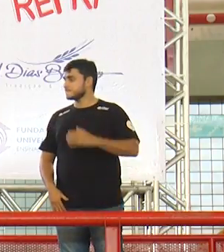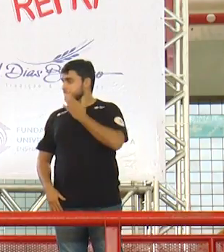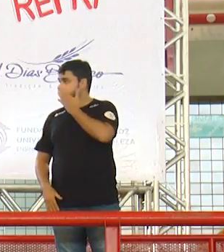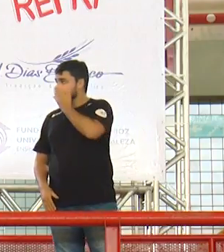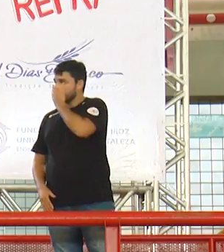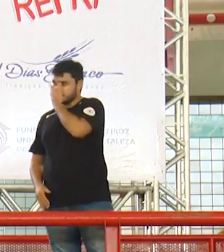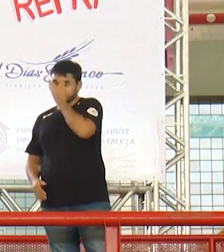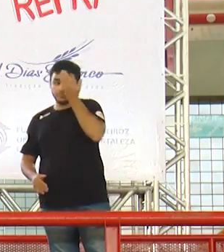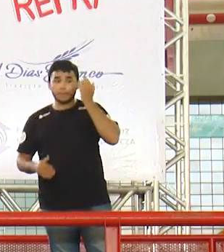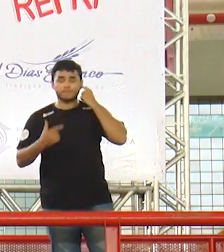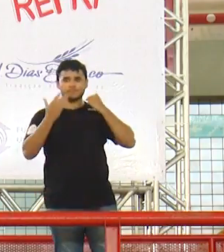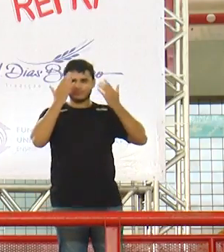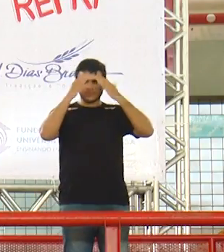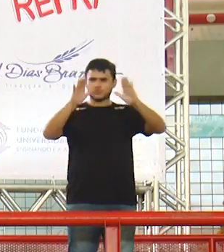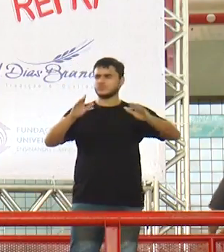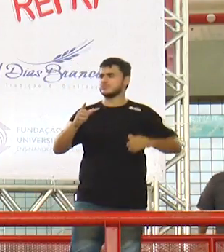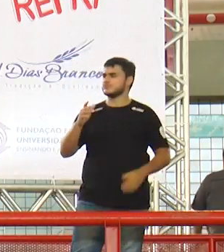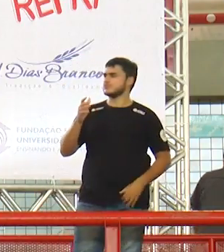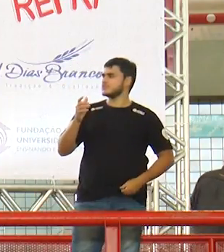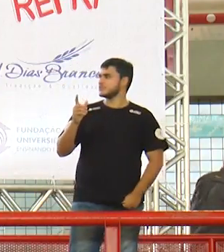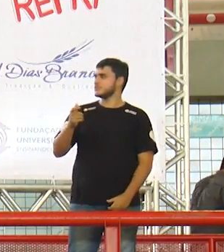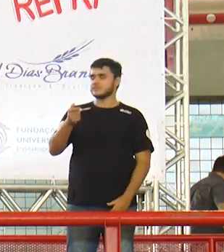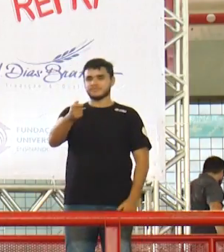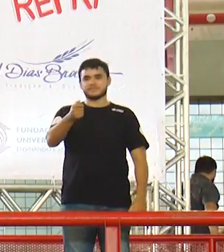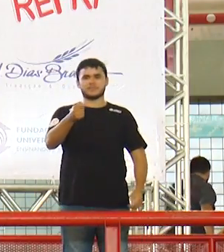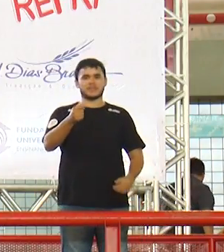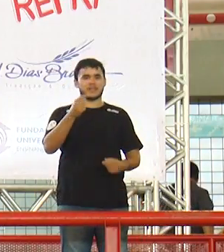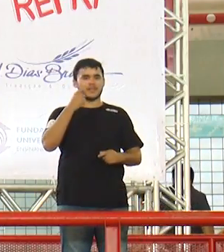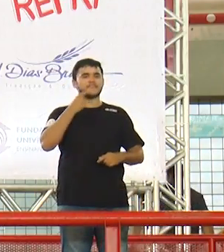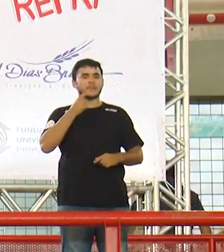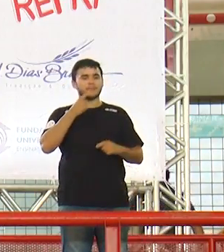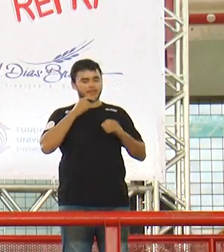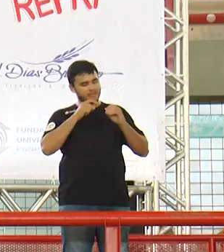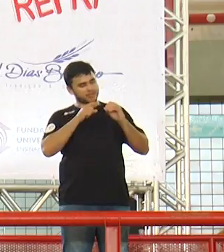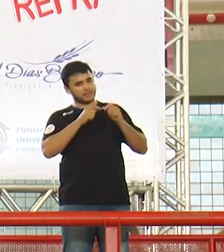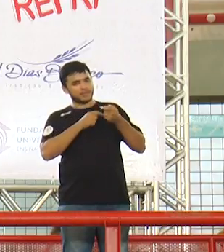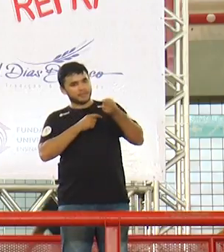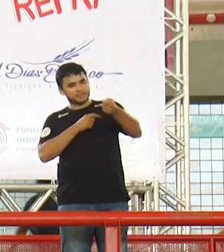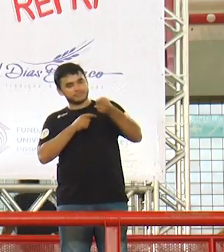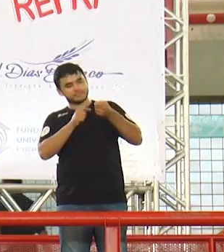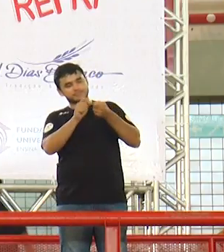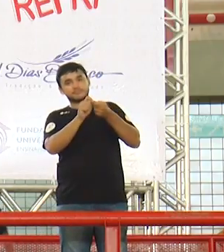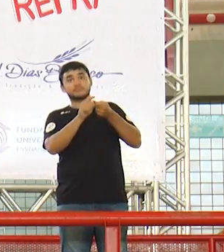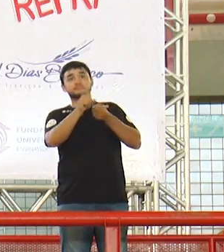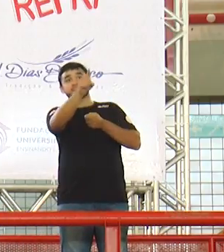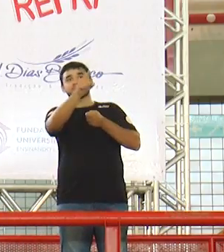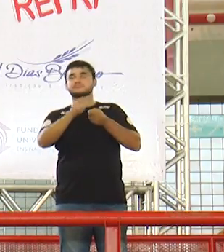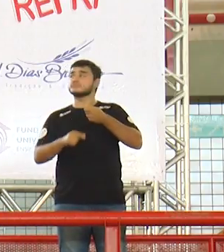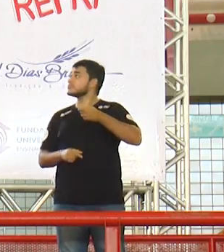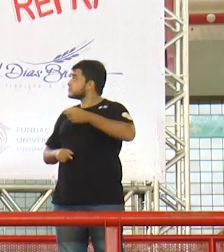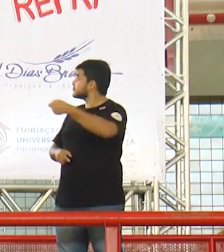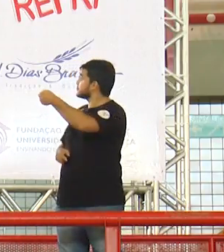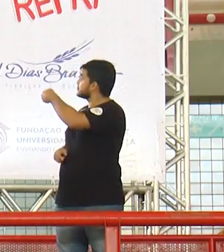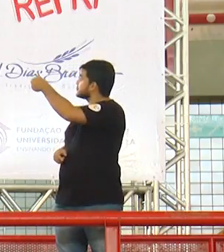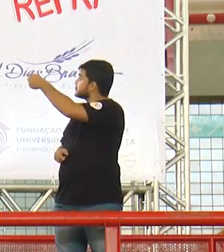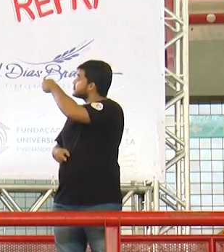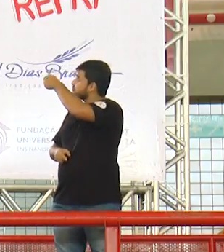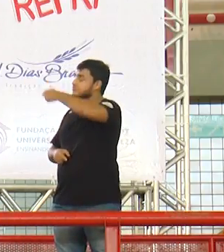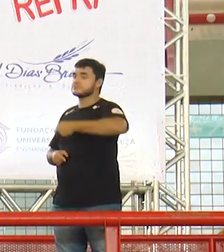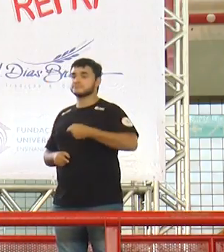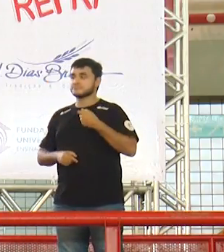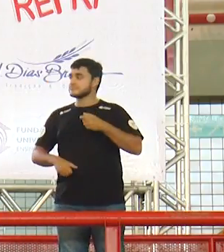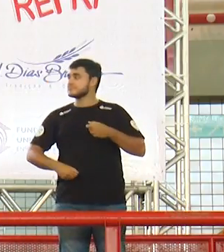Eu não quero mais saber desse negócio vermelho que aparece. Sabe um pontinho vermelho quando a gente faz assim,